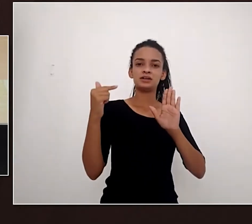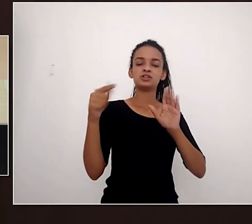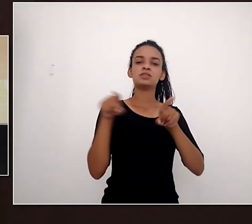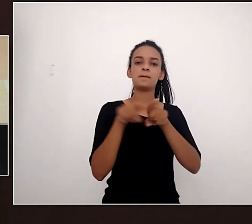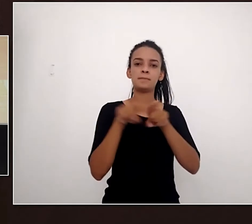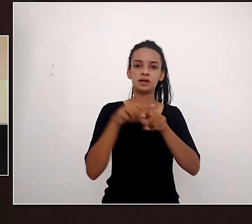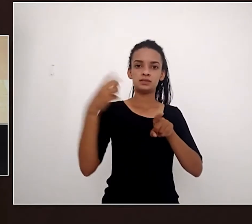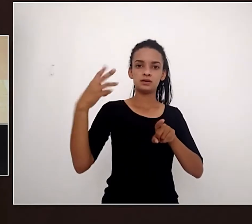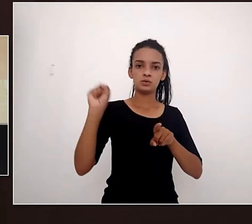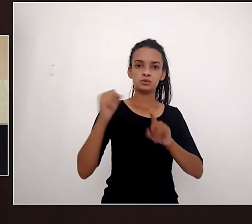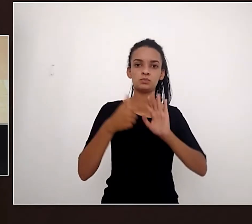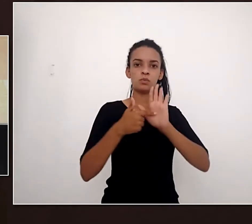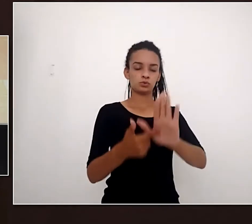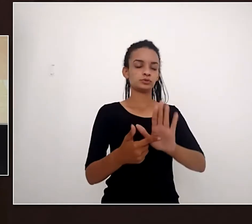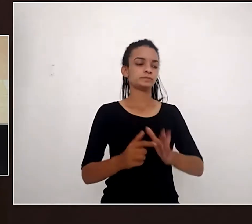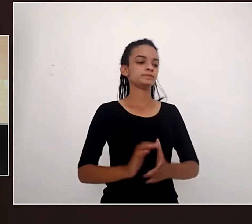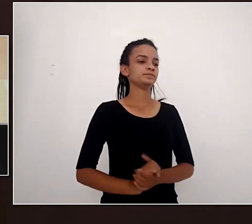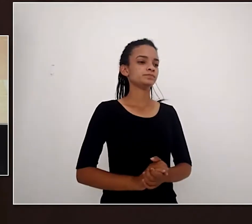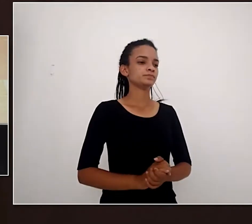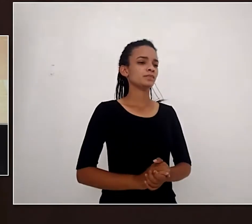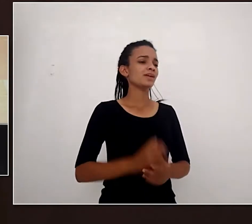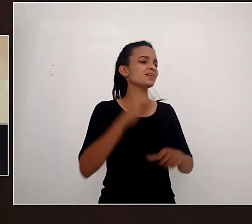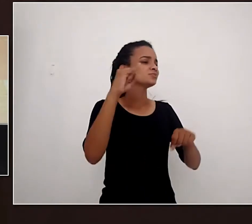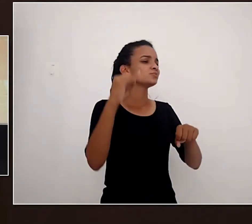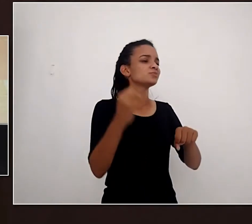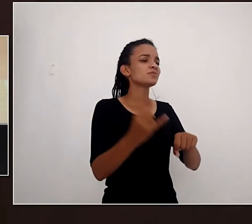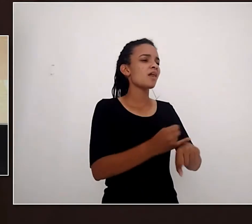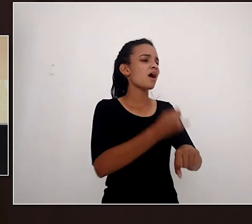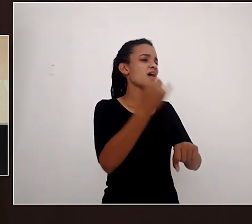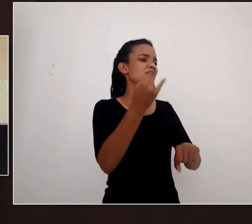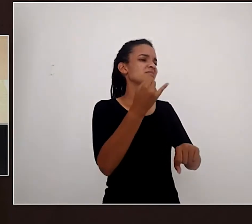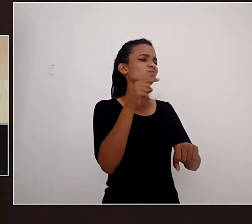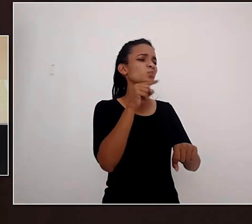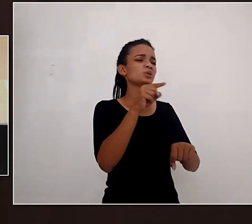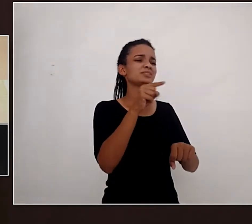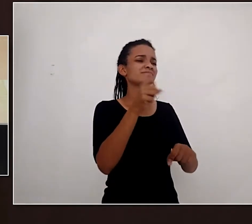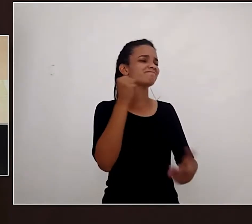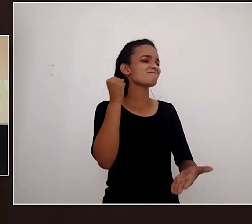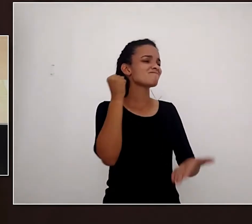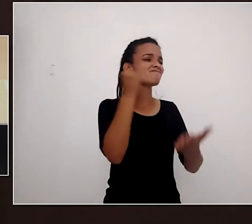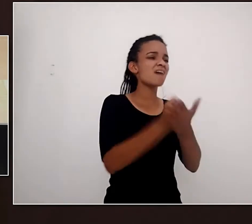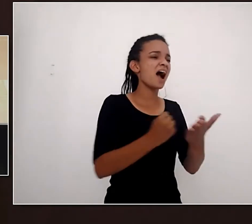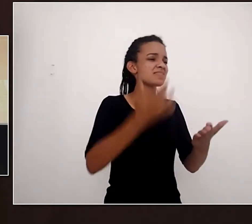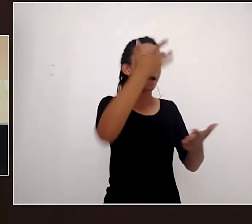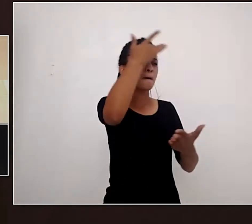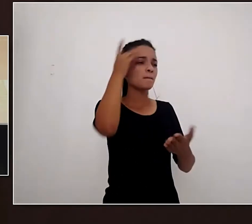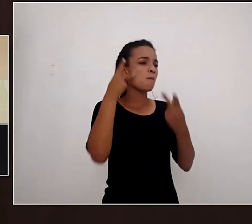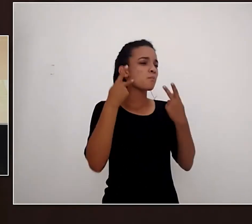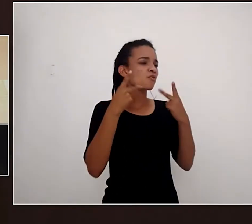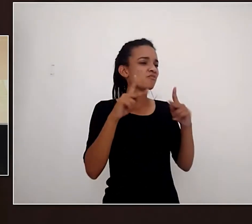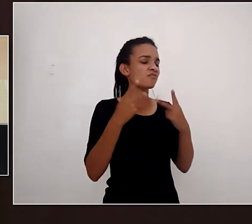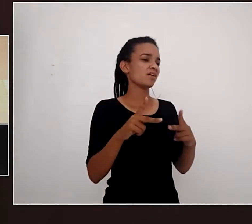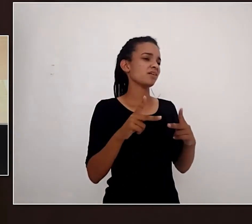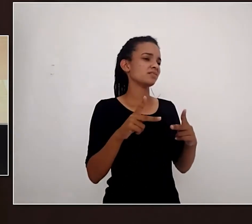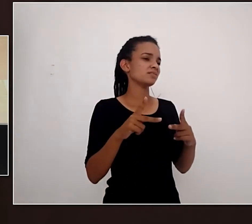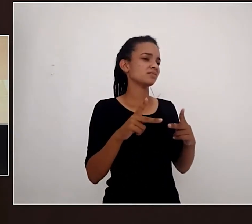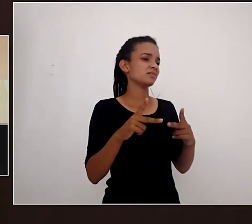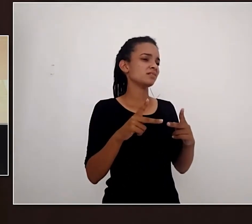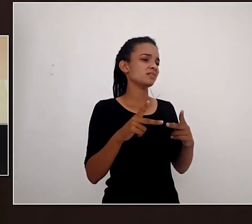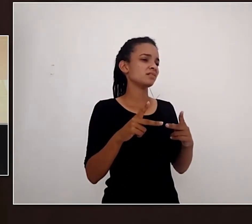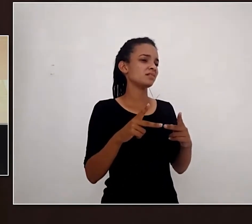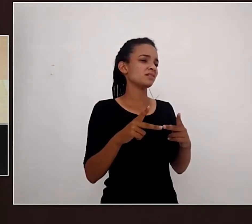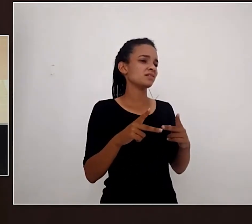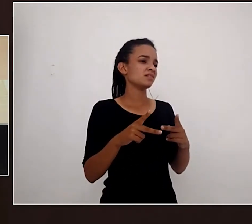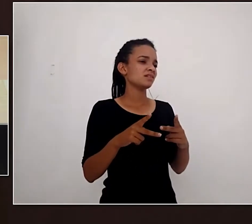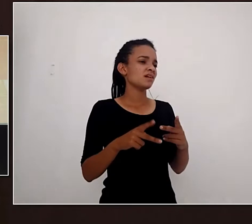Jerusalém, Jerusalém, que matas os profetas e apedrejas os que te foram enviados, quantas vezes quis